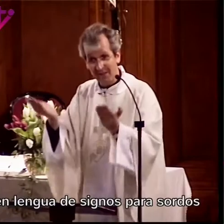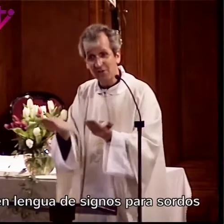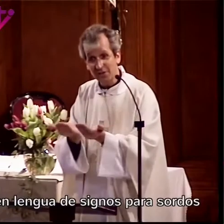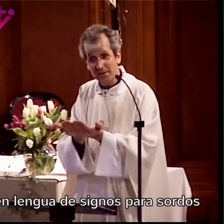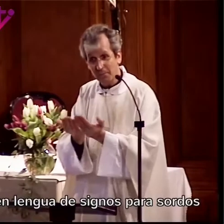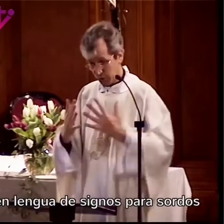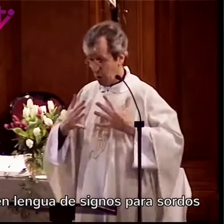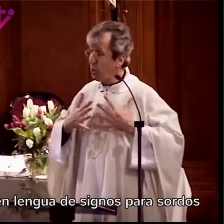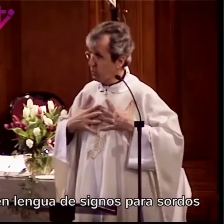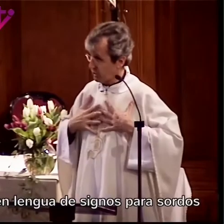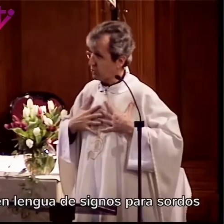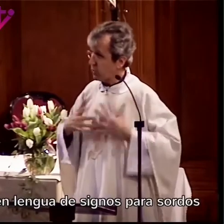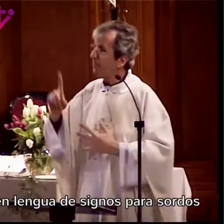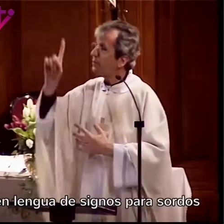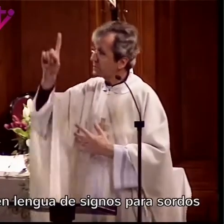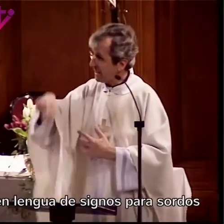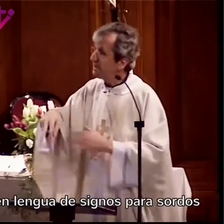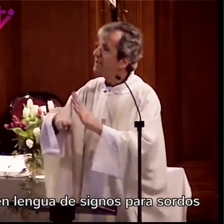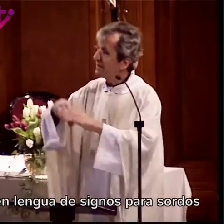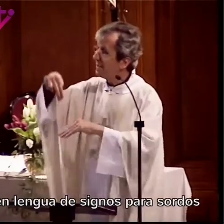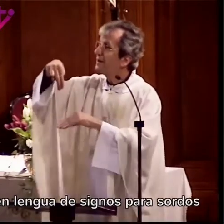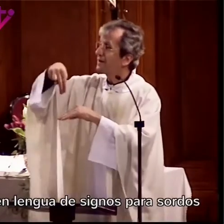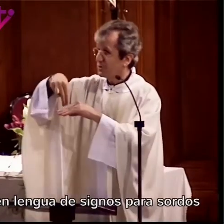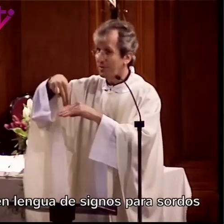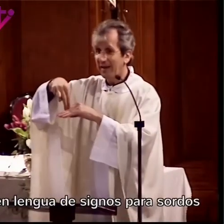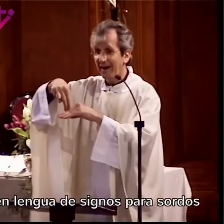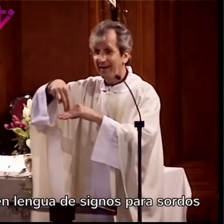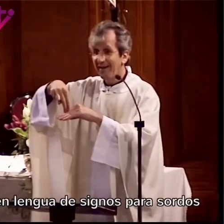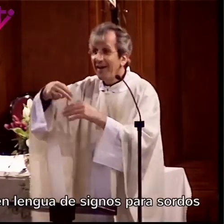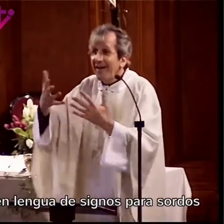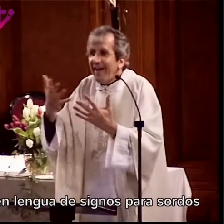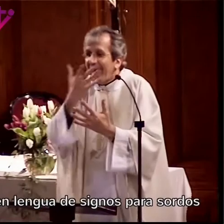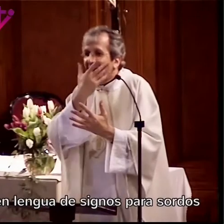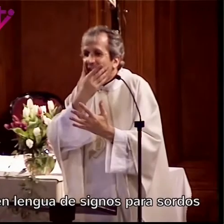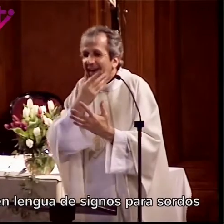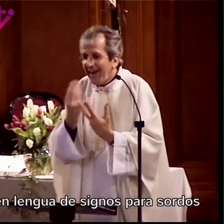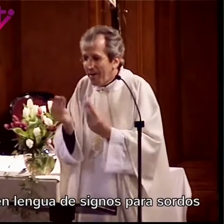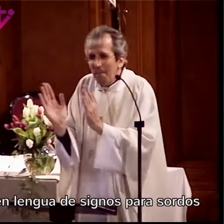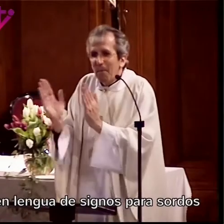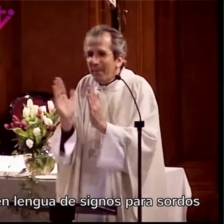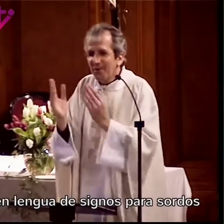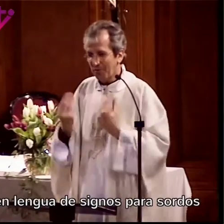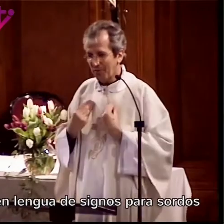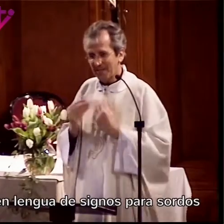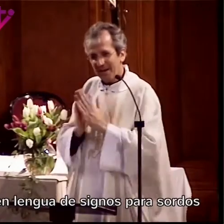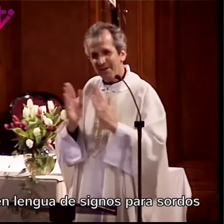los tiempos nuestros cuerpos también resucitarán ¿en qué momento de nuestra vida?